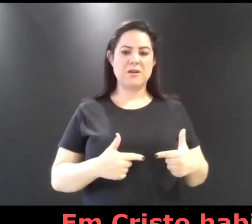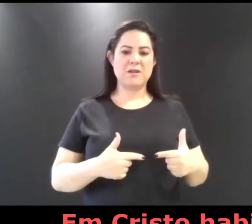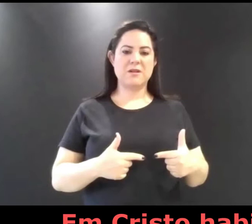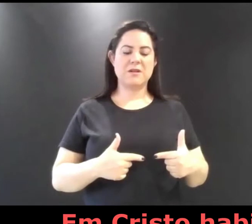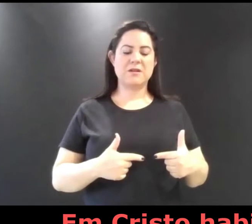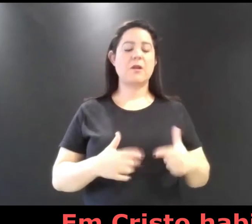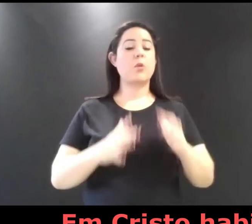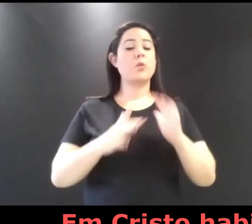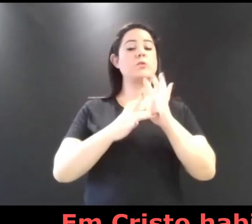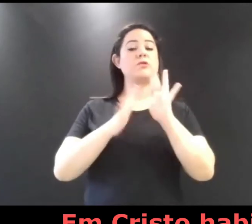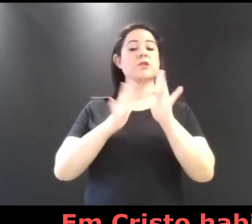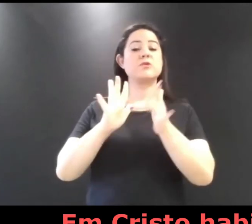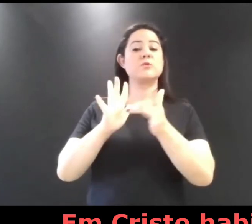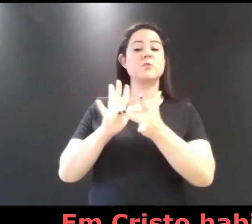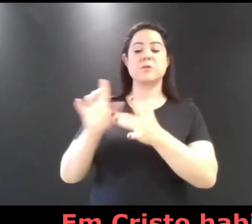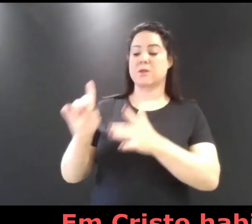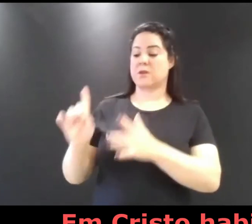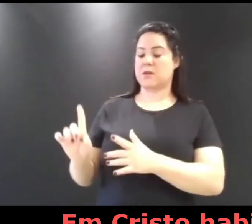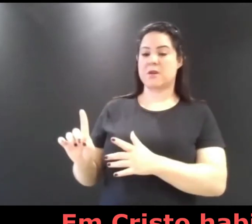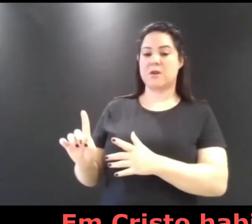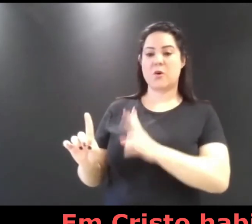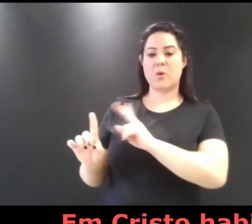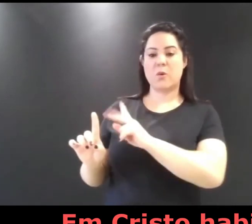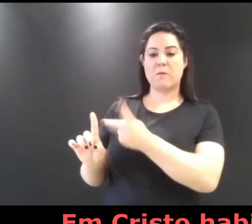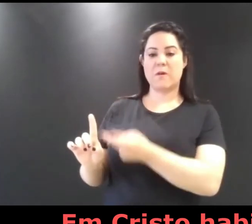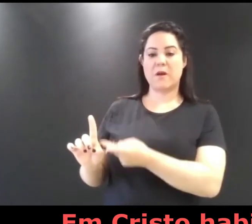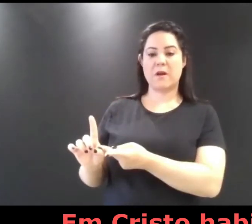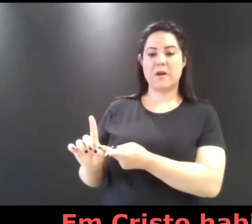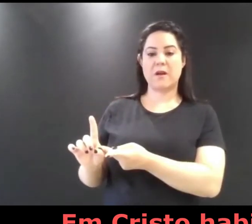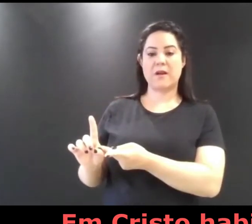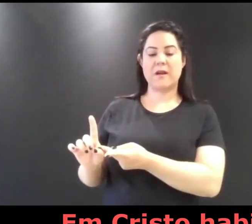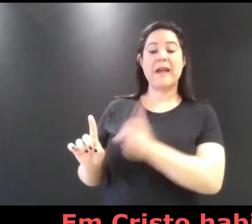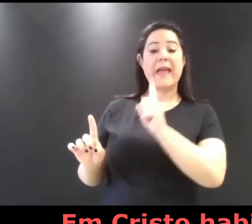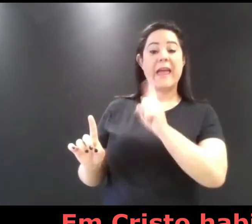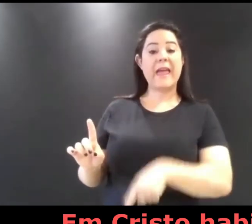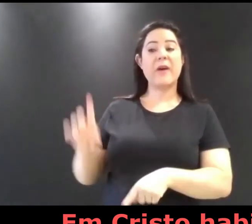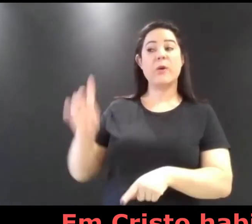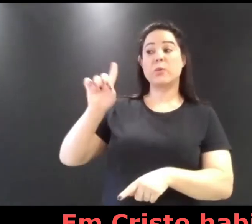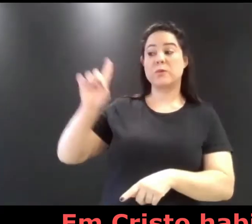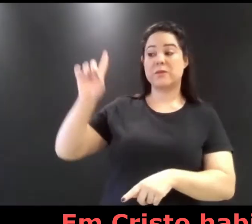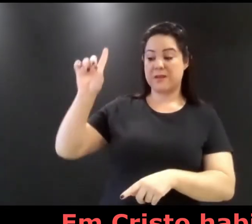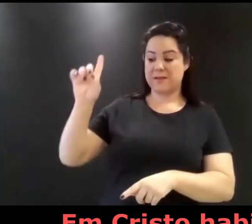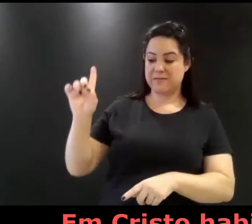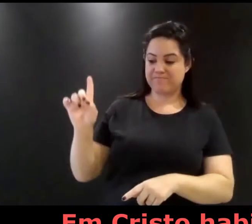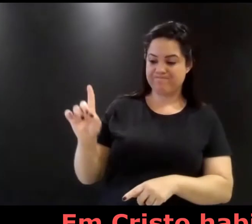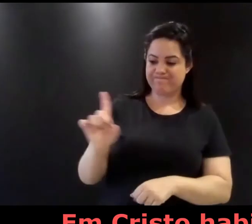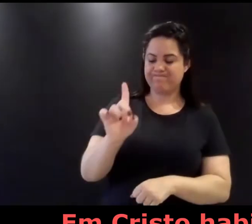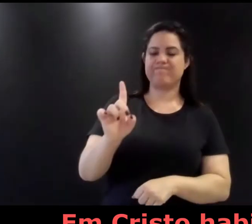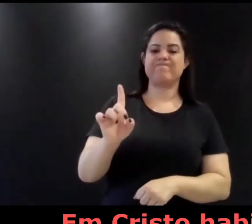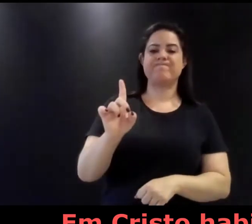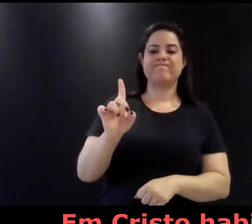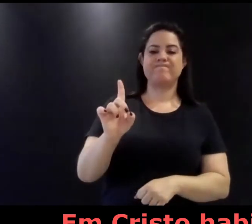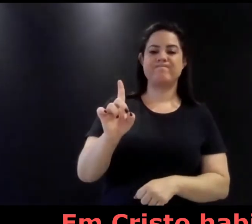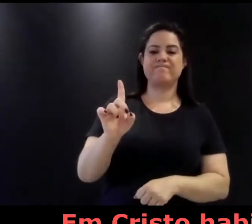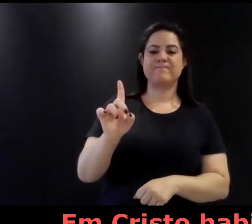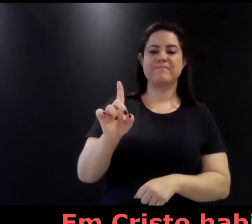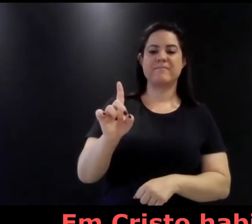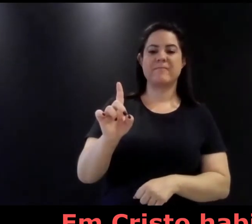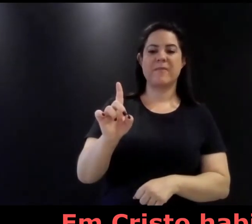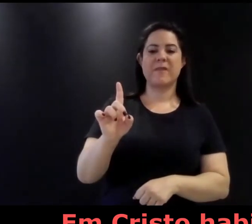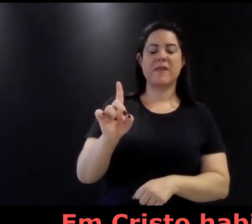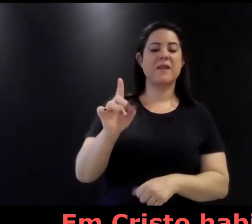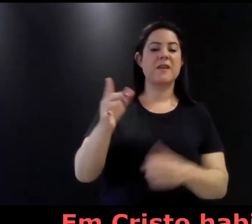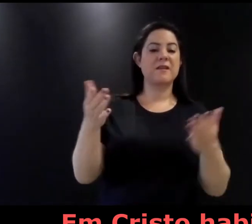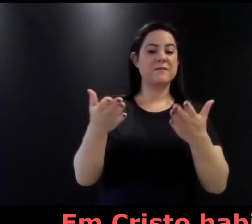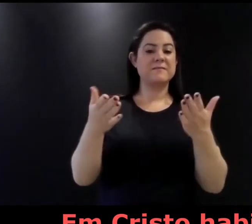verdade é o Deus que virou homem. É o Verbo que virou gente e fez a obra.